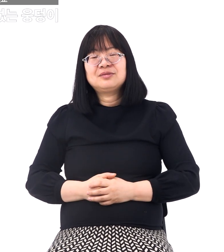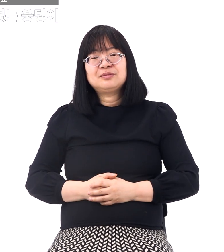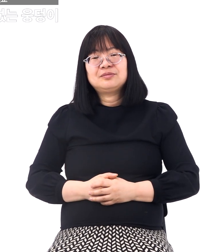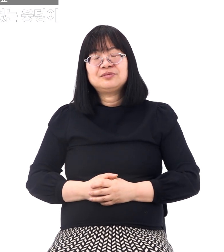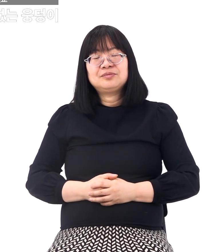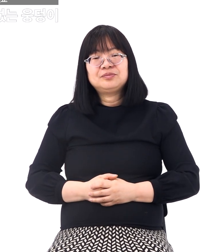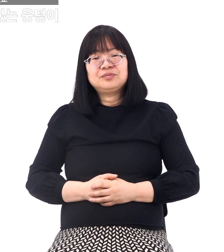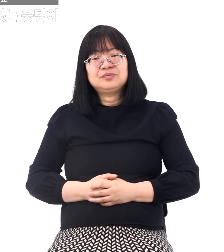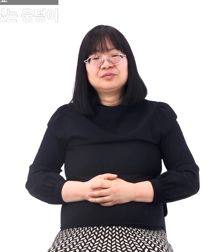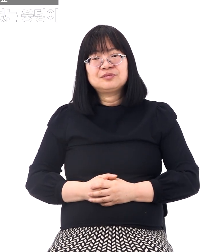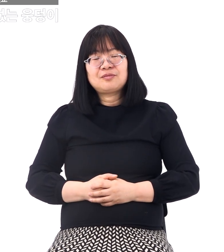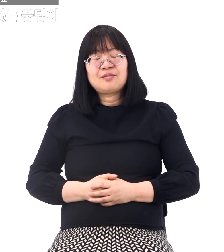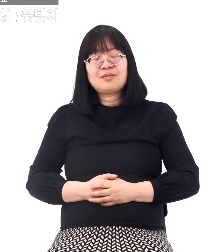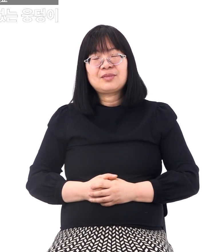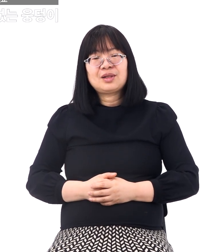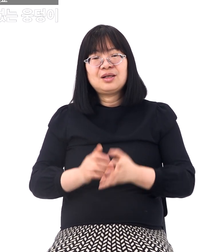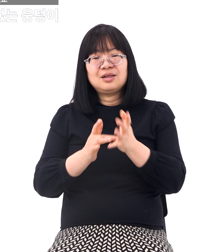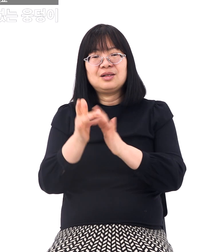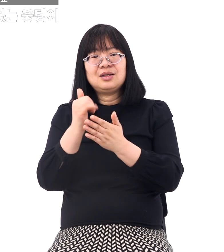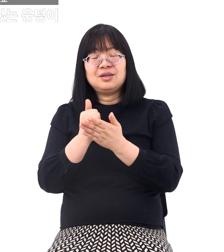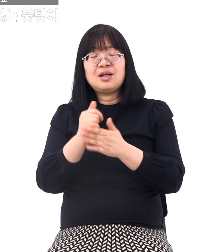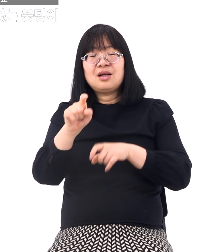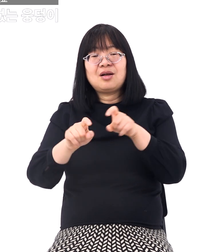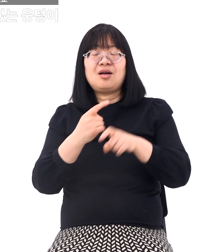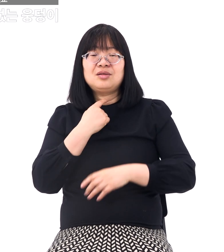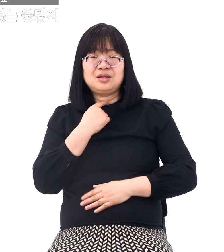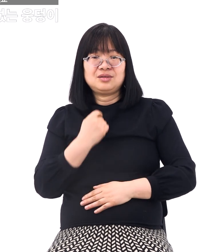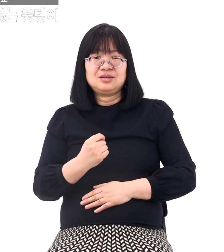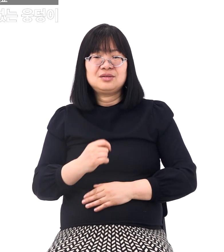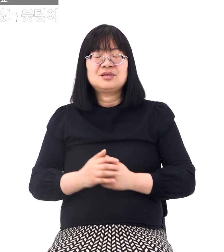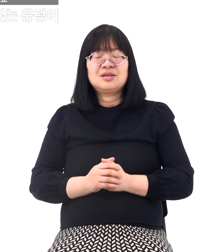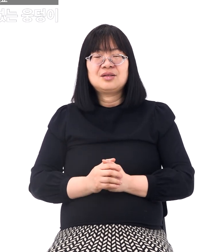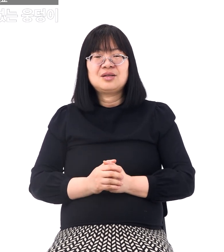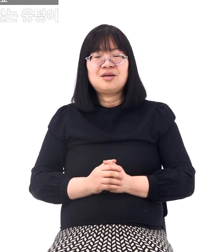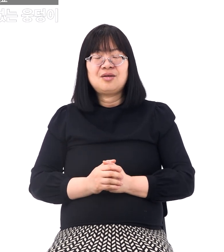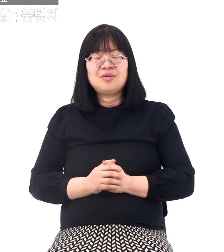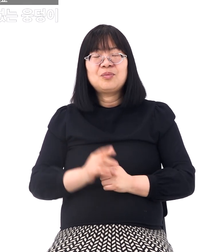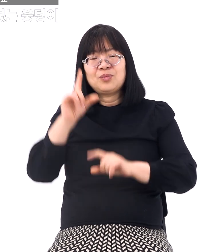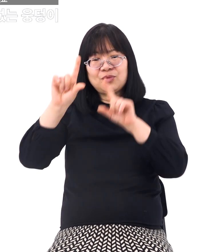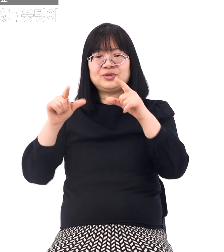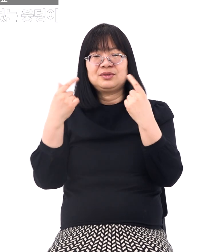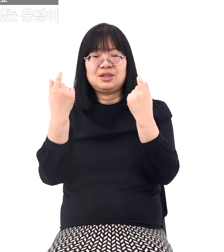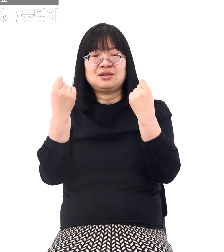이것이 예수님이 걸어오셨던 발걸음이에요.